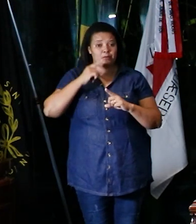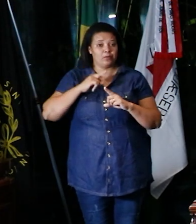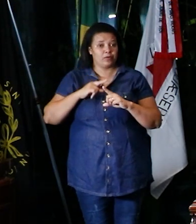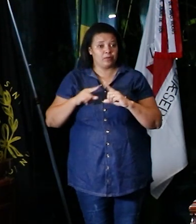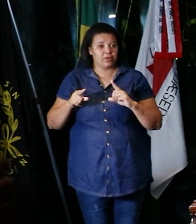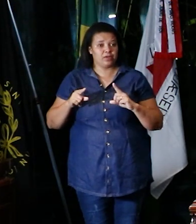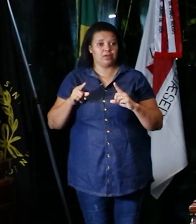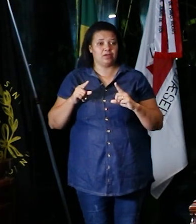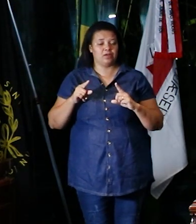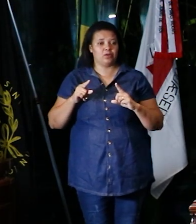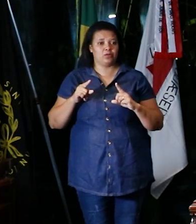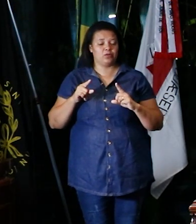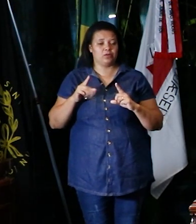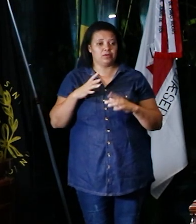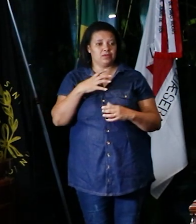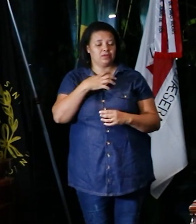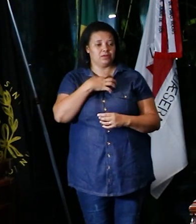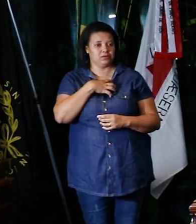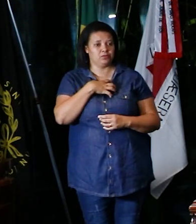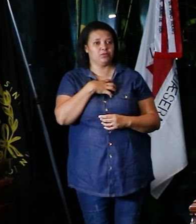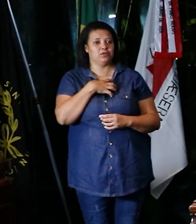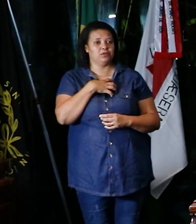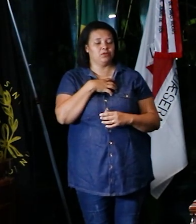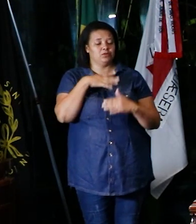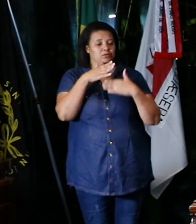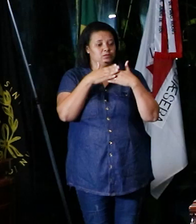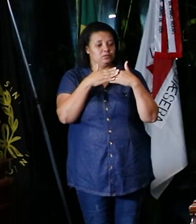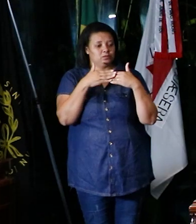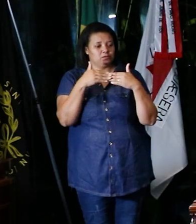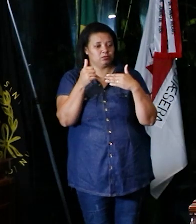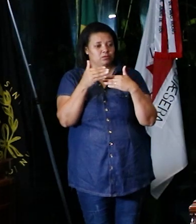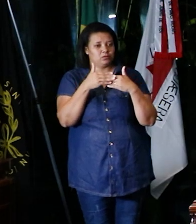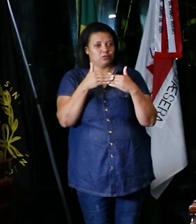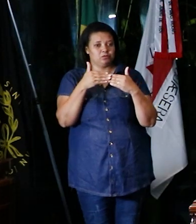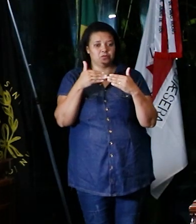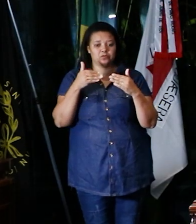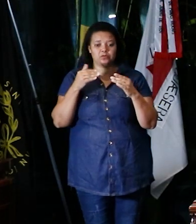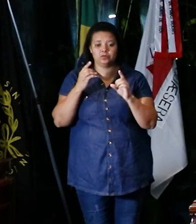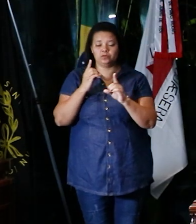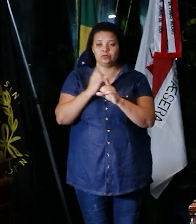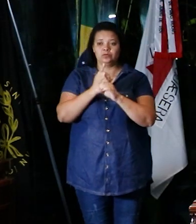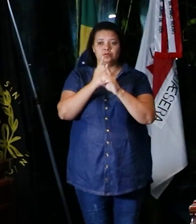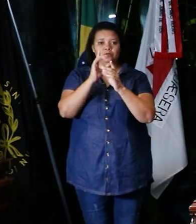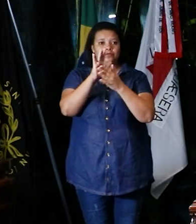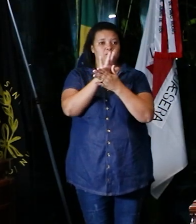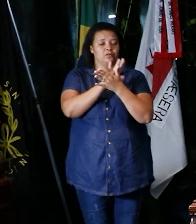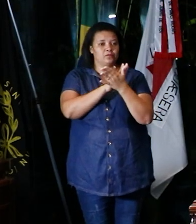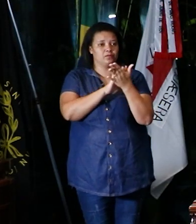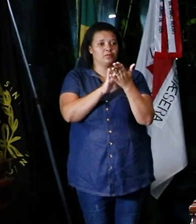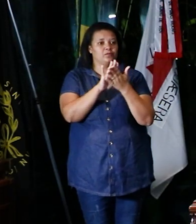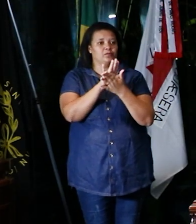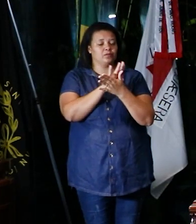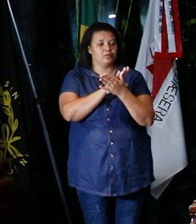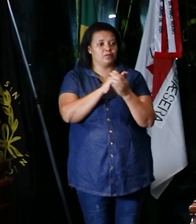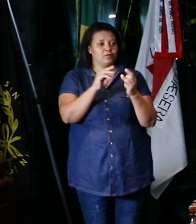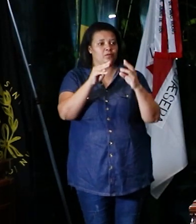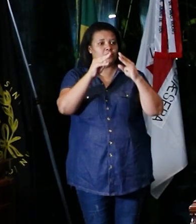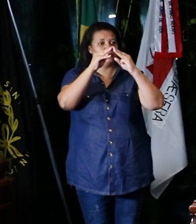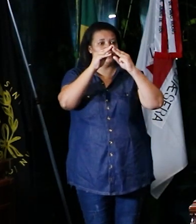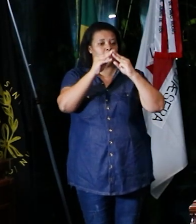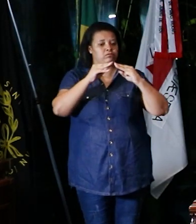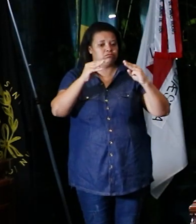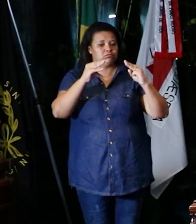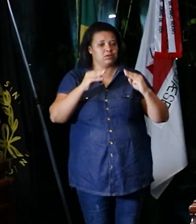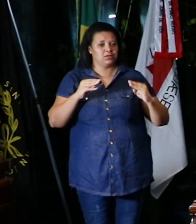passear sentimentos ternos ou desencontrados? Nesse museu